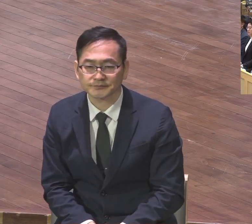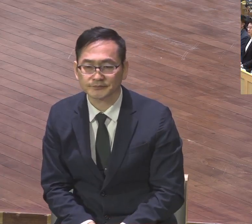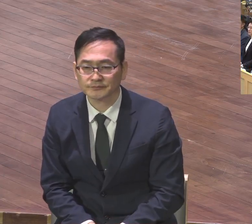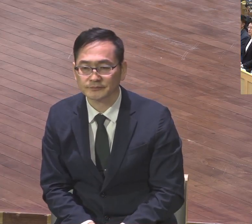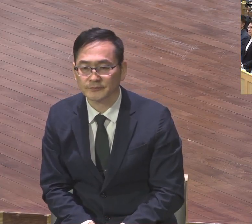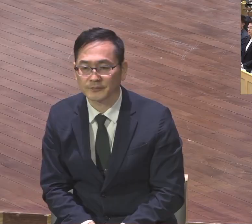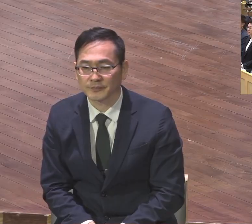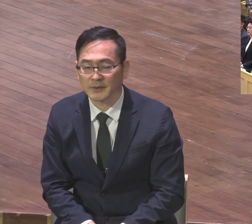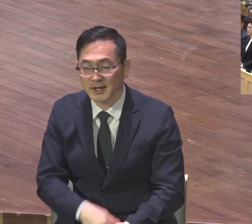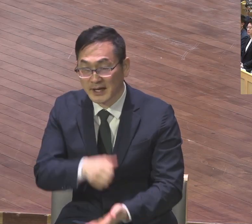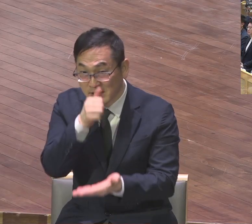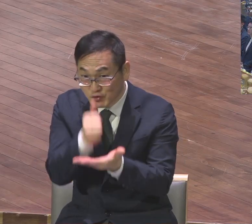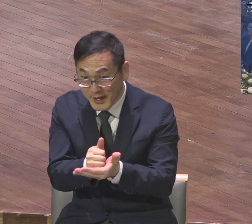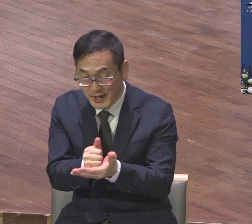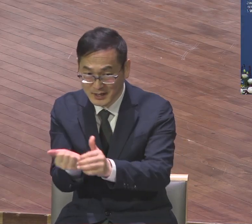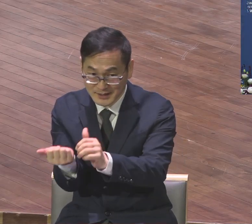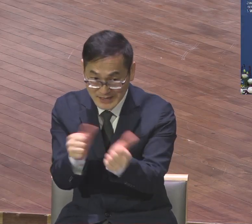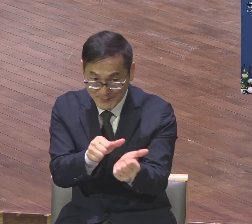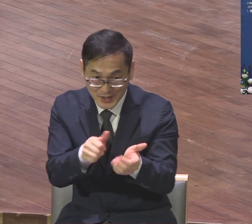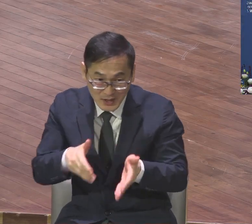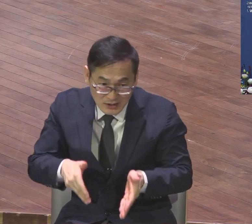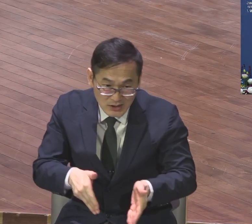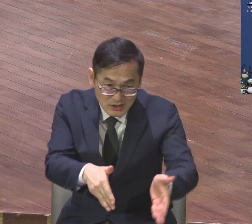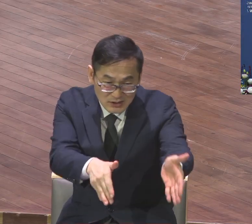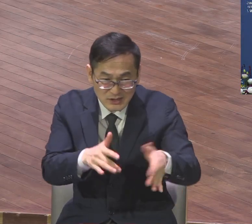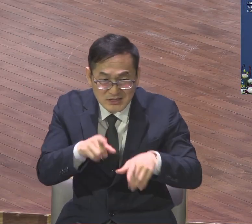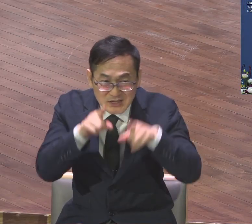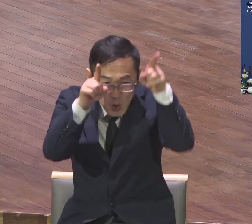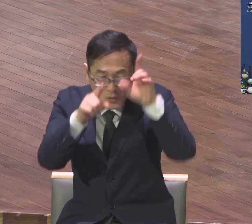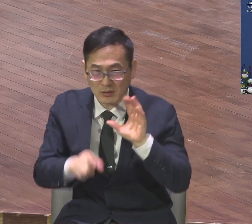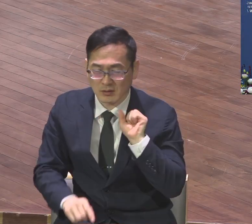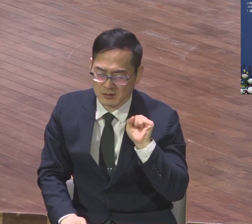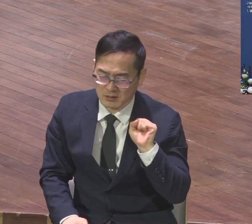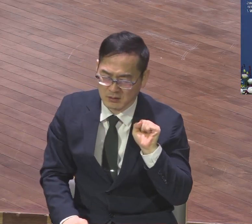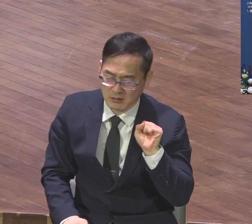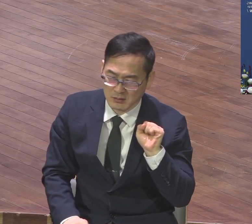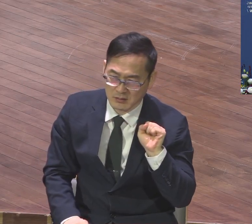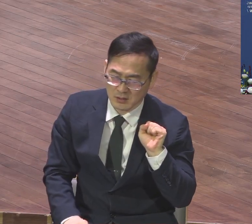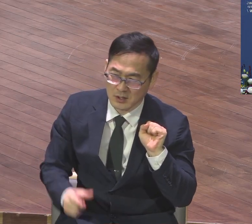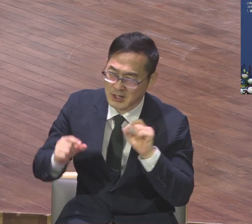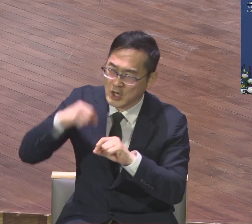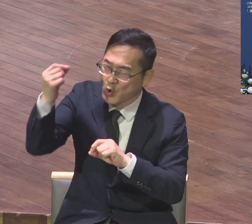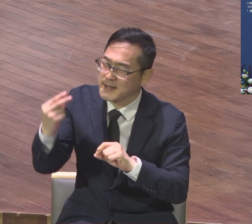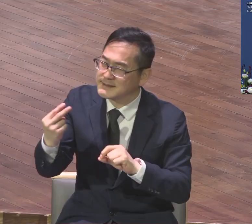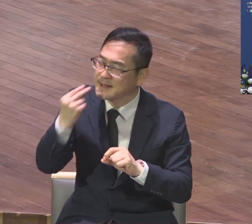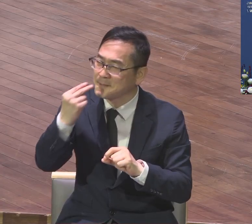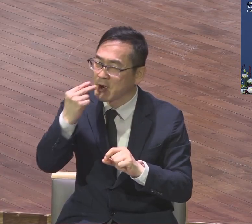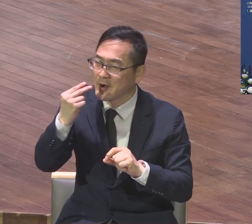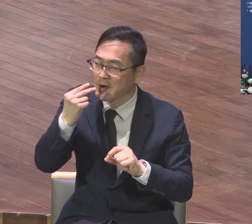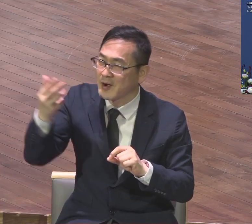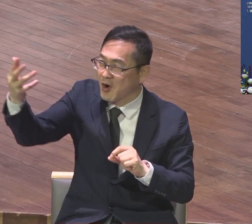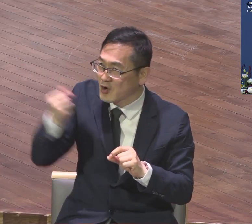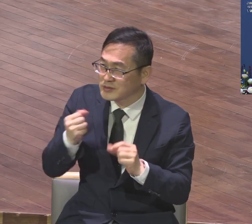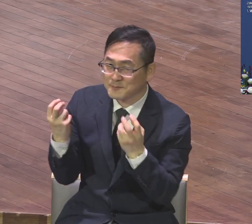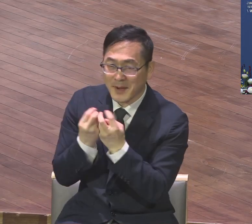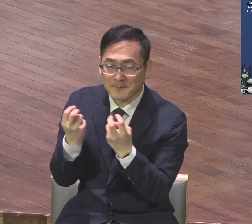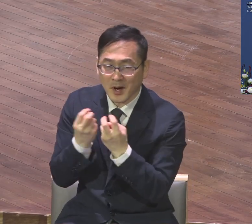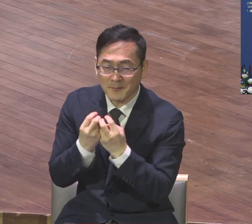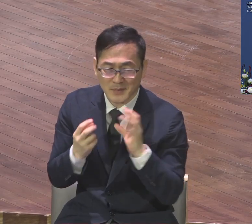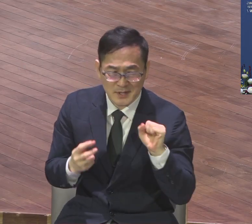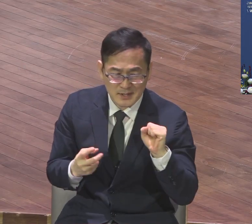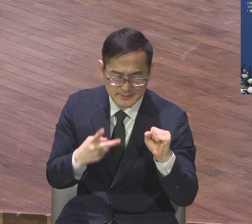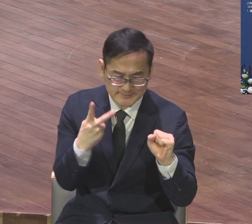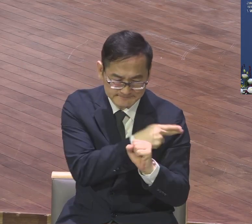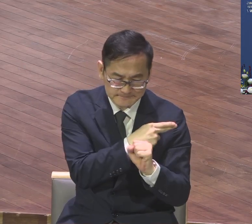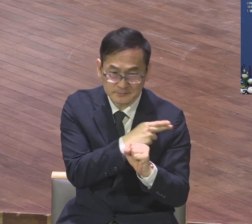죄와 사망의 길에서 벗어나서 영원한 생명의 생명 얻는 방법도 간단합니다.